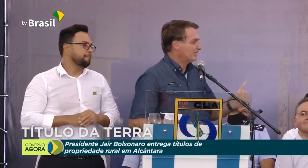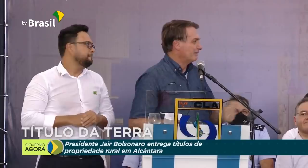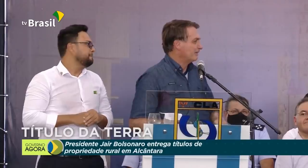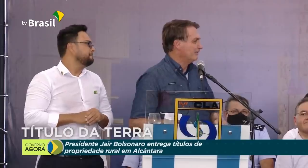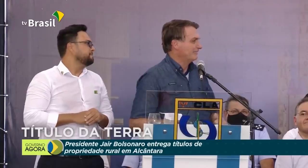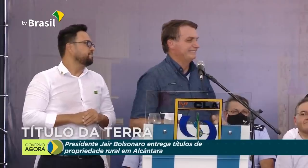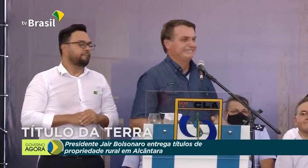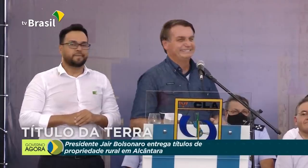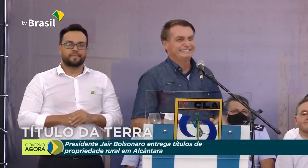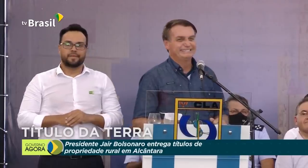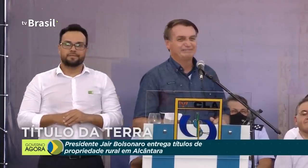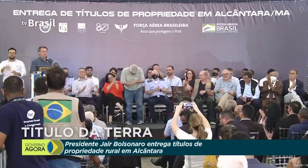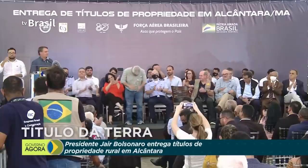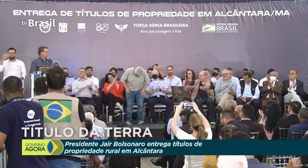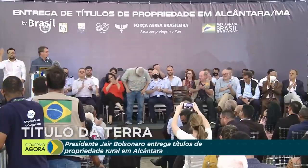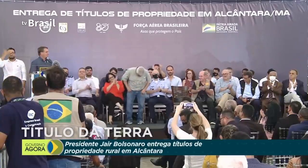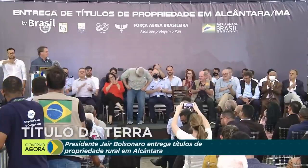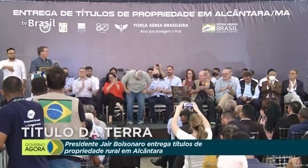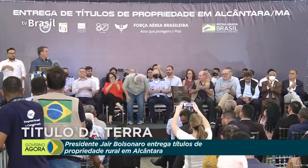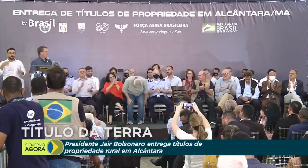Você tem, Marcão?